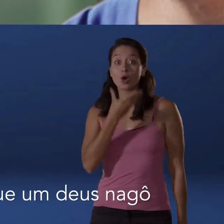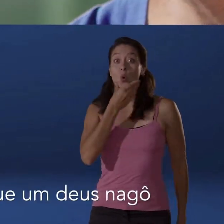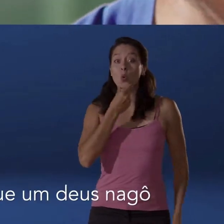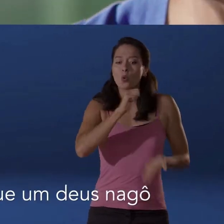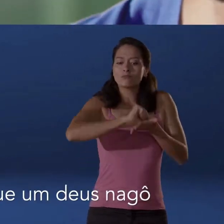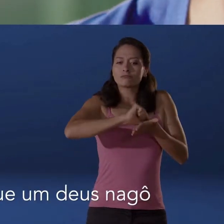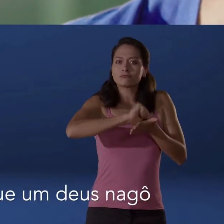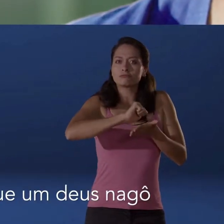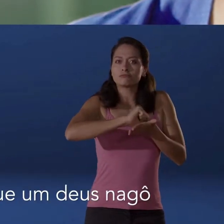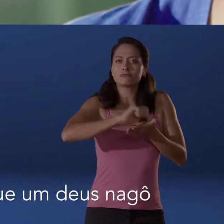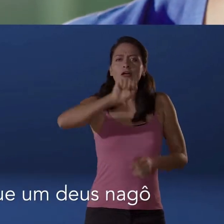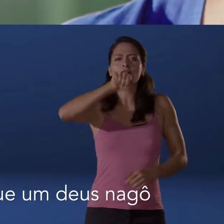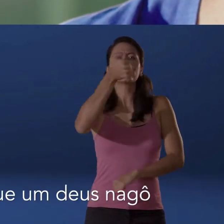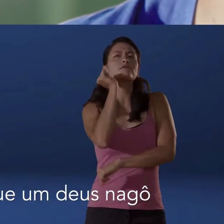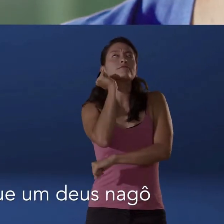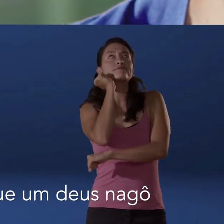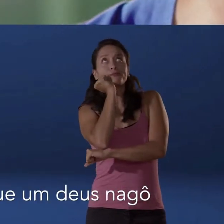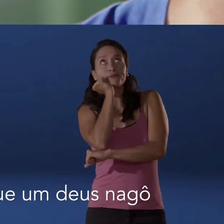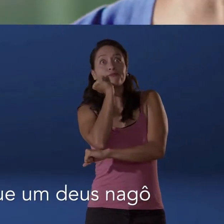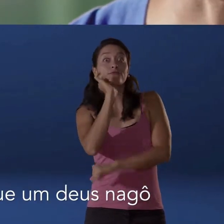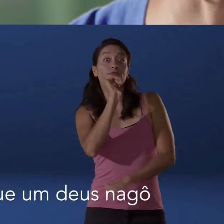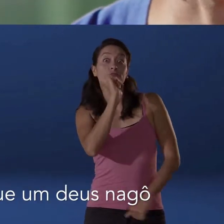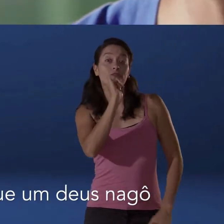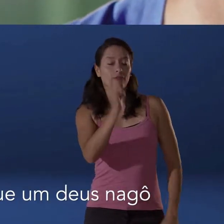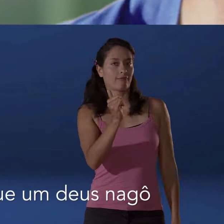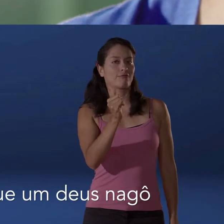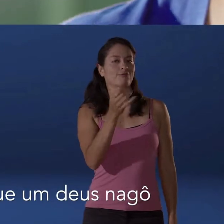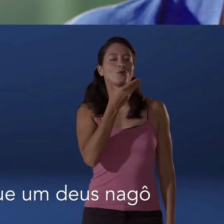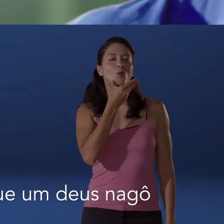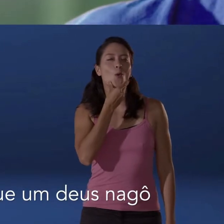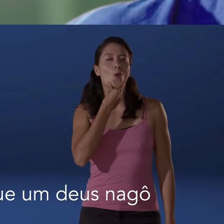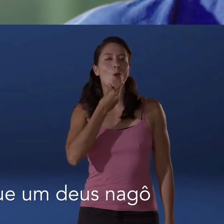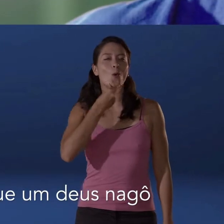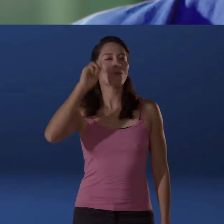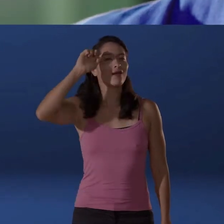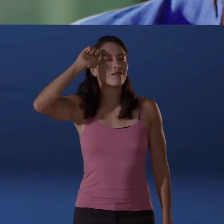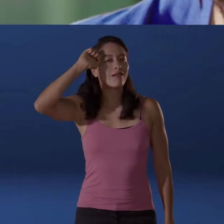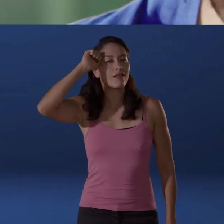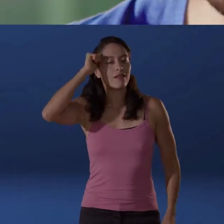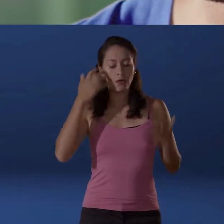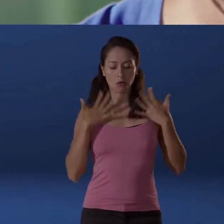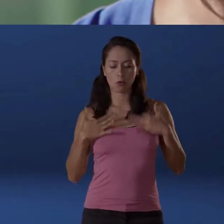Jorge Amado me falou que um Deus Nagô